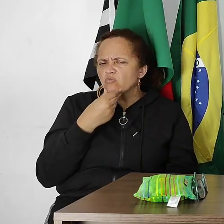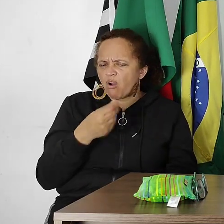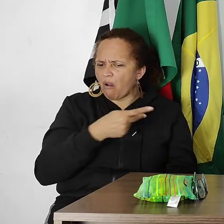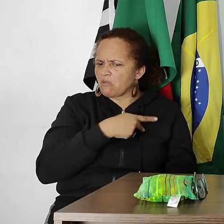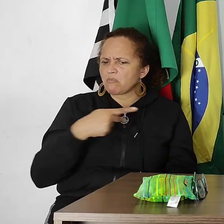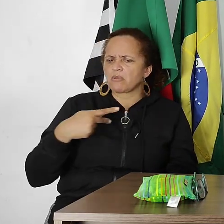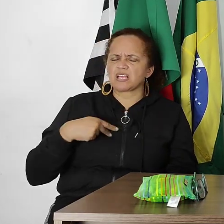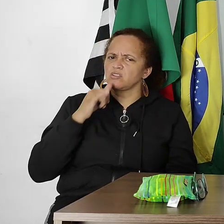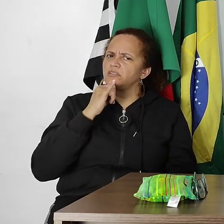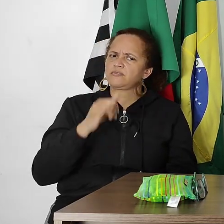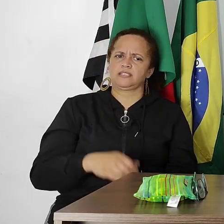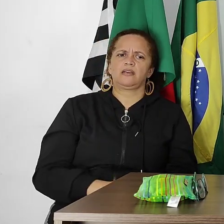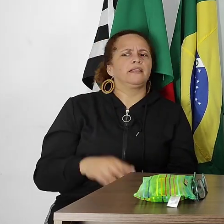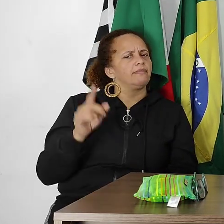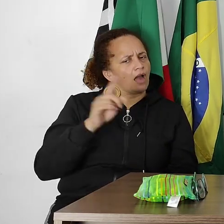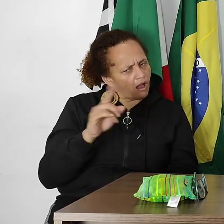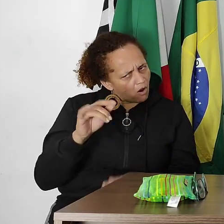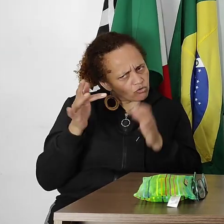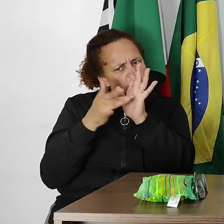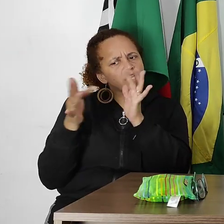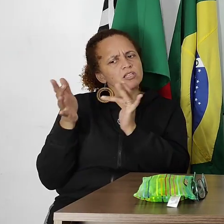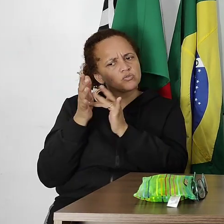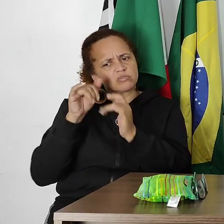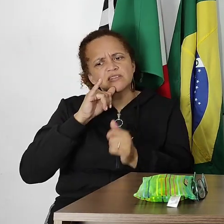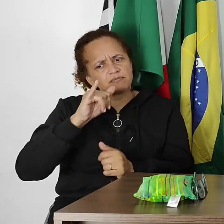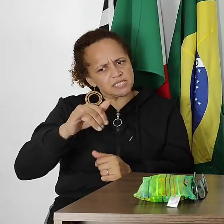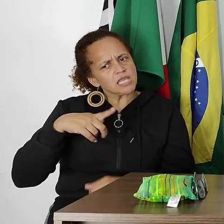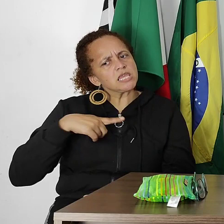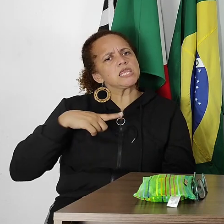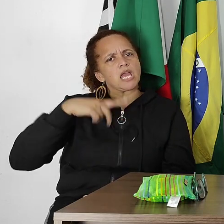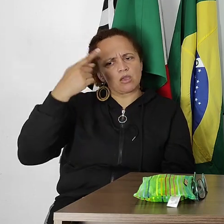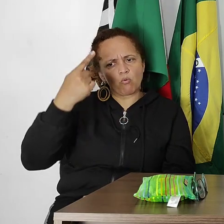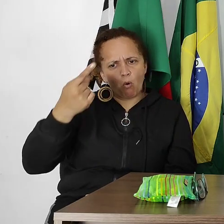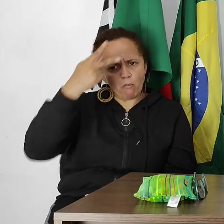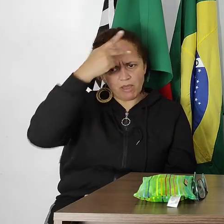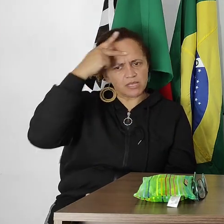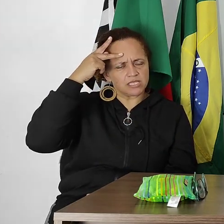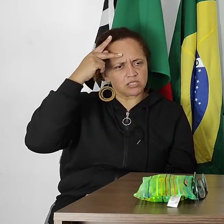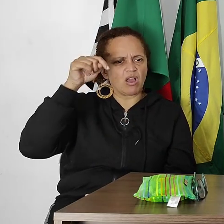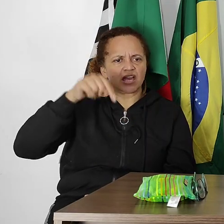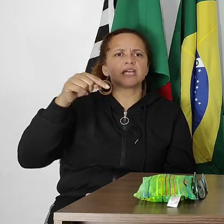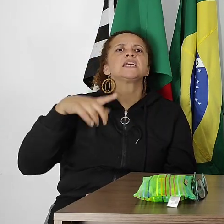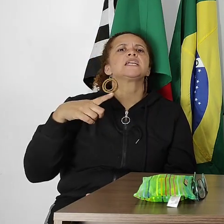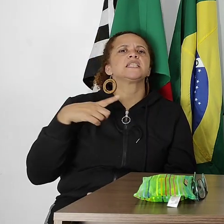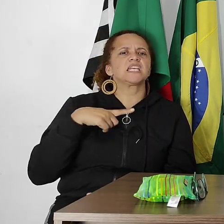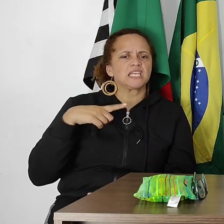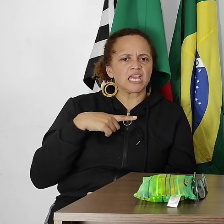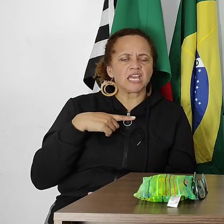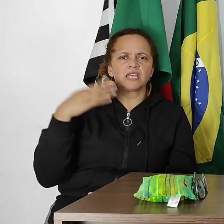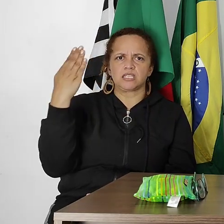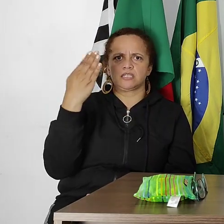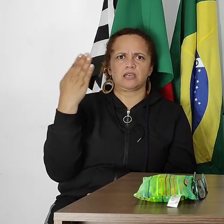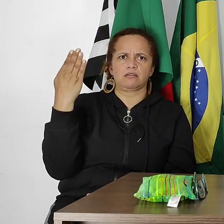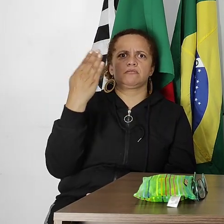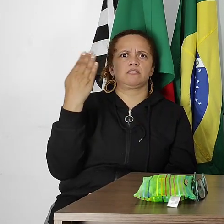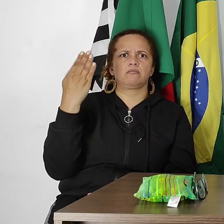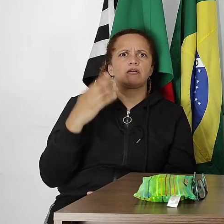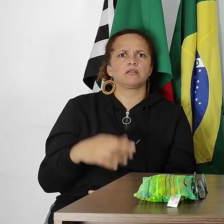ainda não é a pessoa que Jesus está falando. Jesus falou que tem uma pessoa aqui que ela está com sintomas de labirintite. Eu falei,